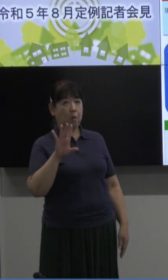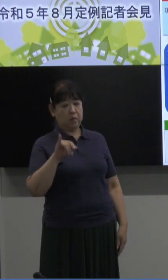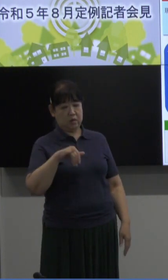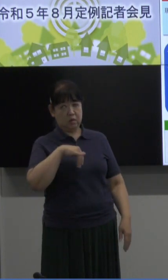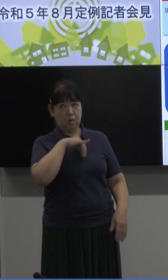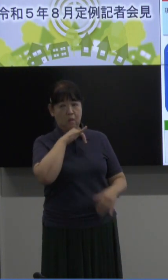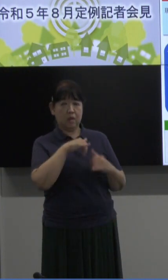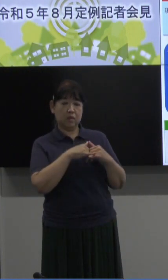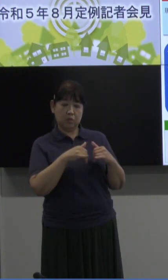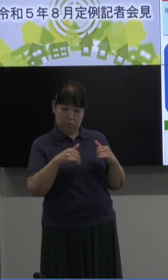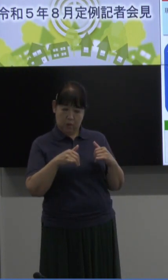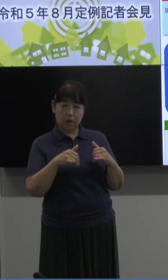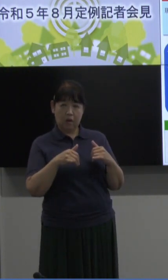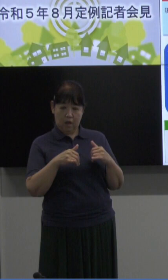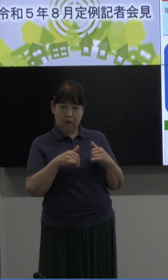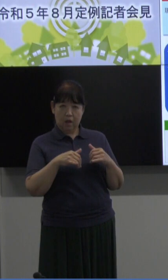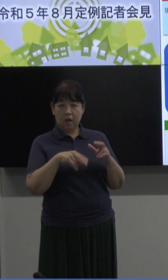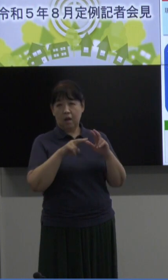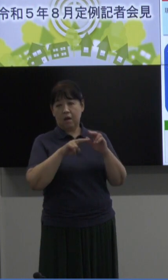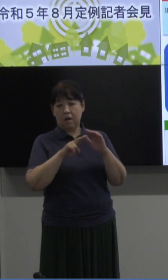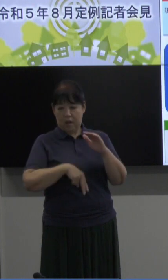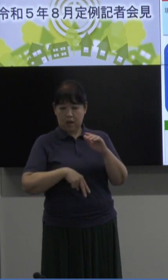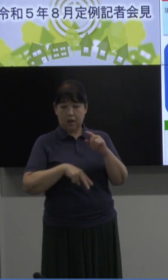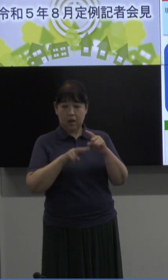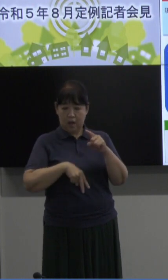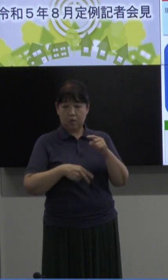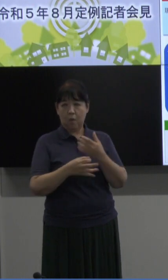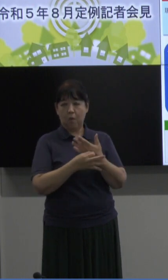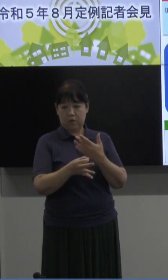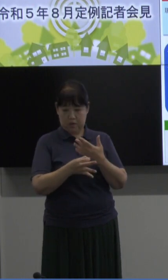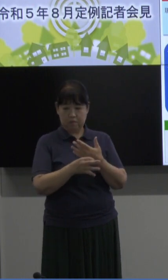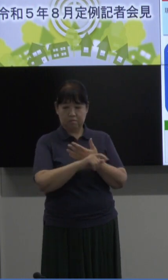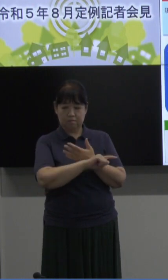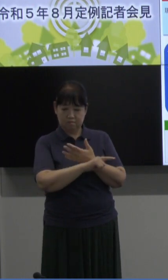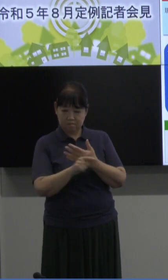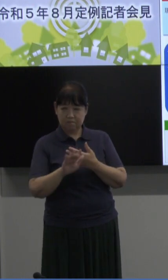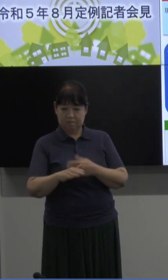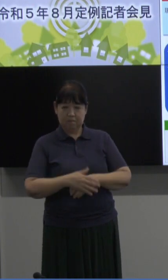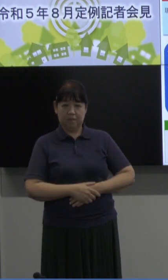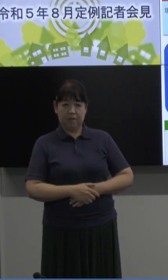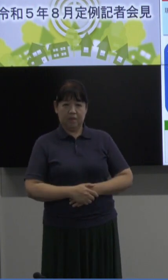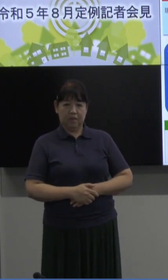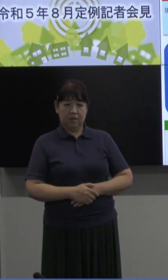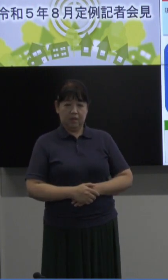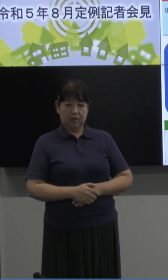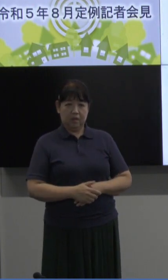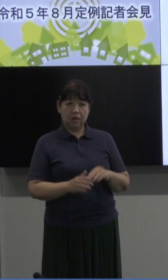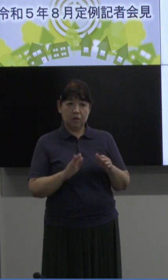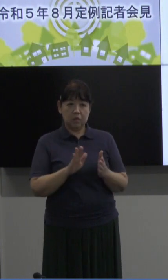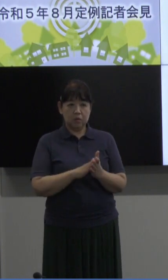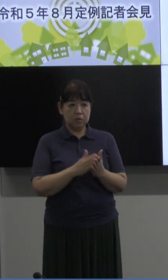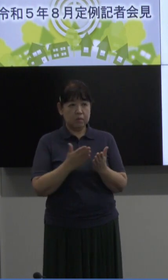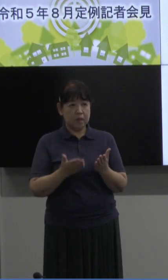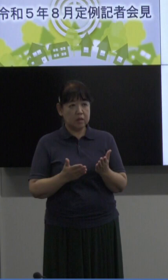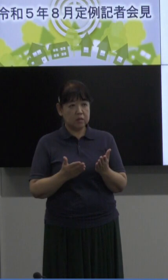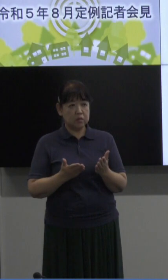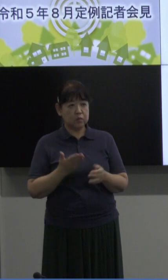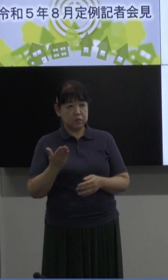護保険特別会計等がなっております。それでは次のページをお願いいたします。